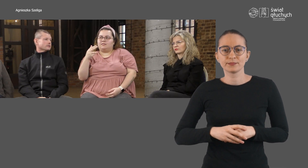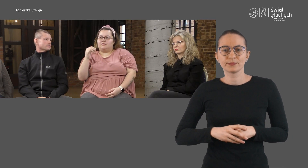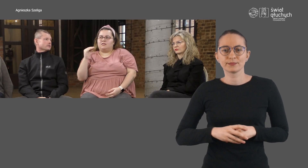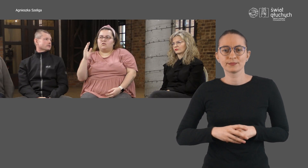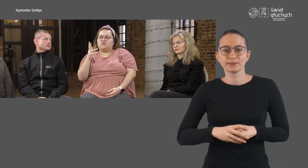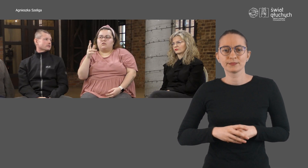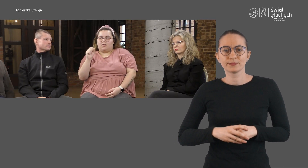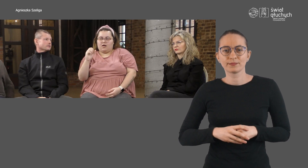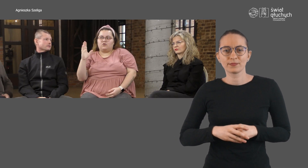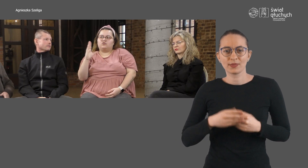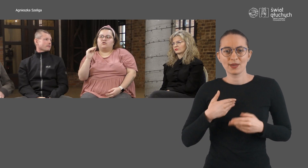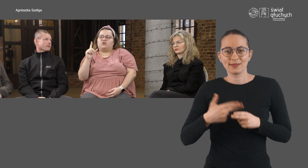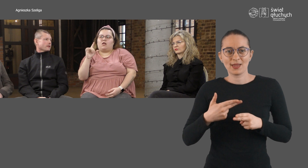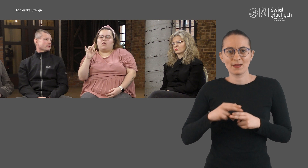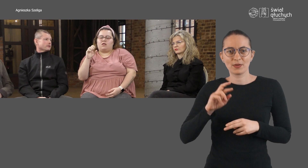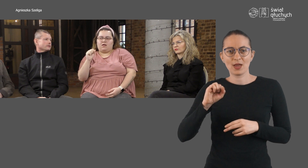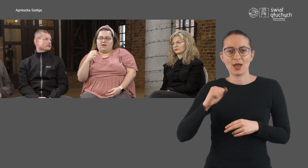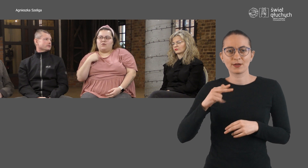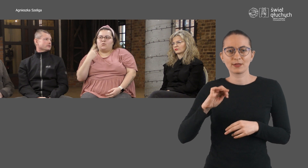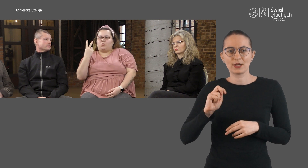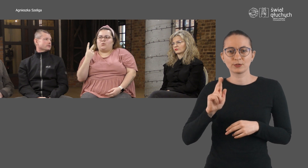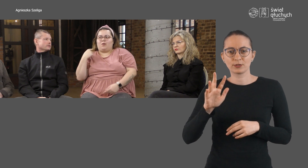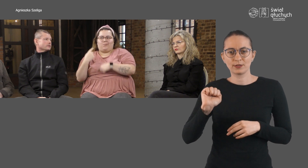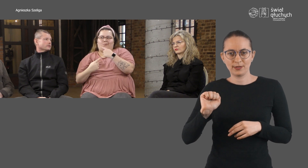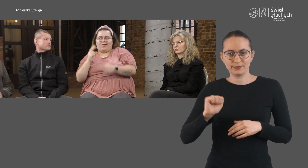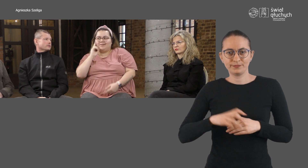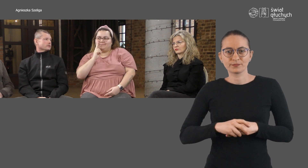Ja się nazywam Agnieszka Szeliga.